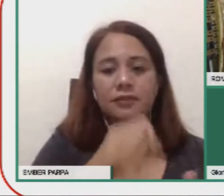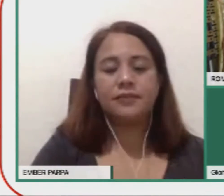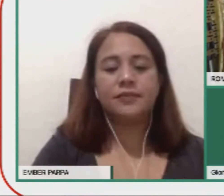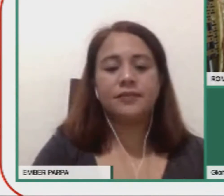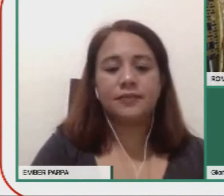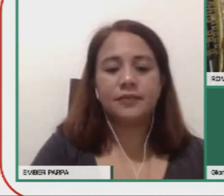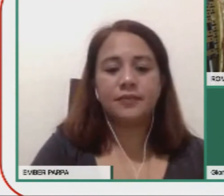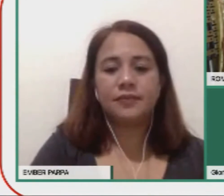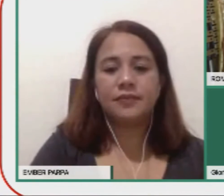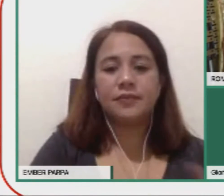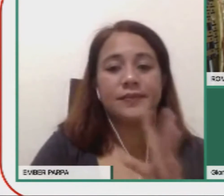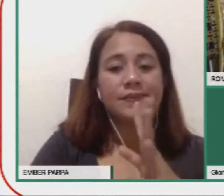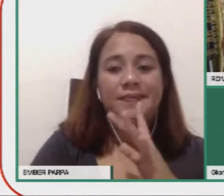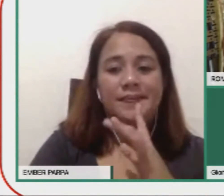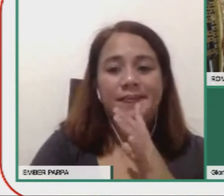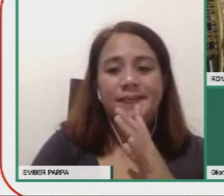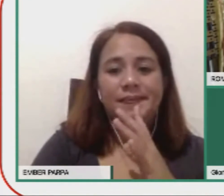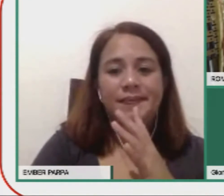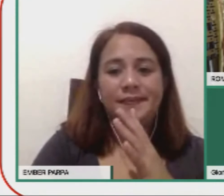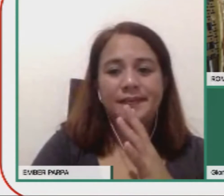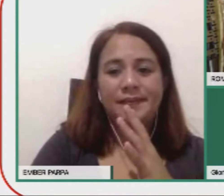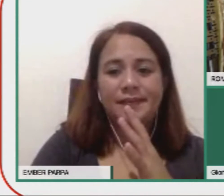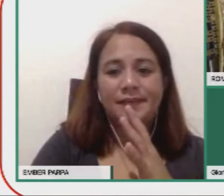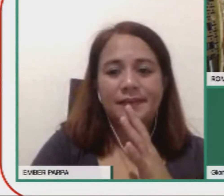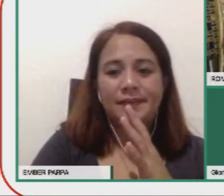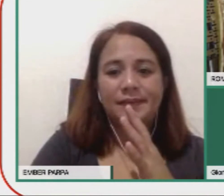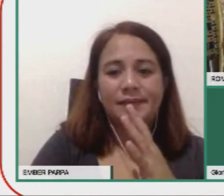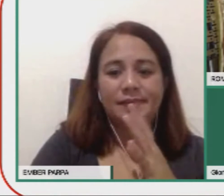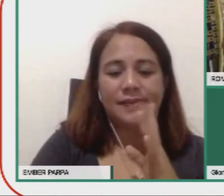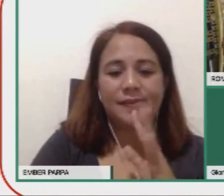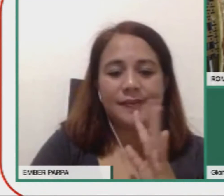Salita ka, Glo. Salita ka.